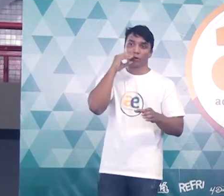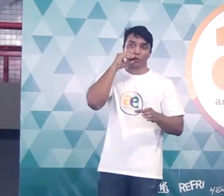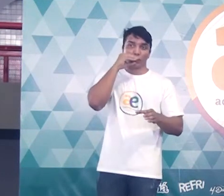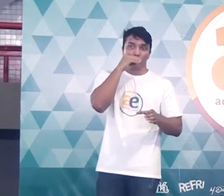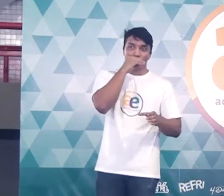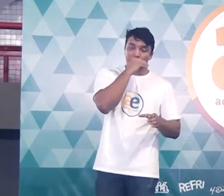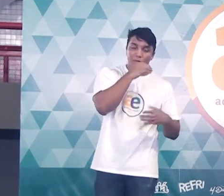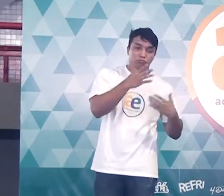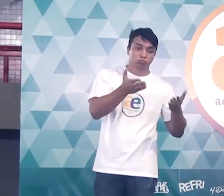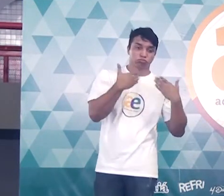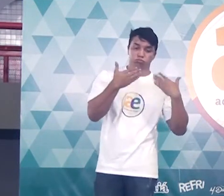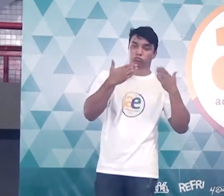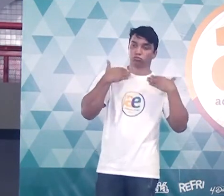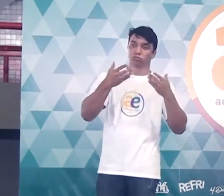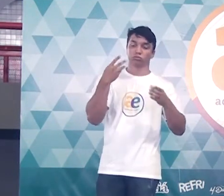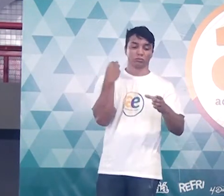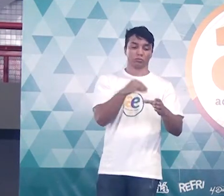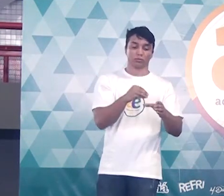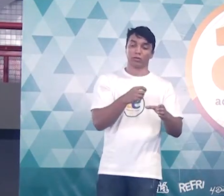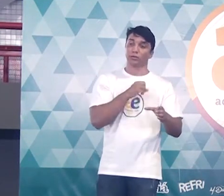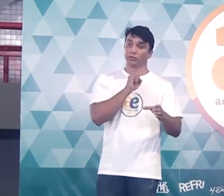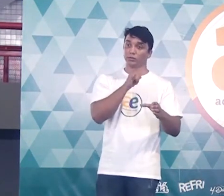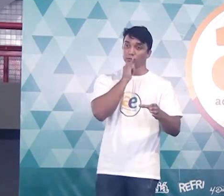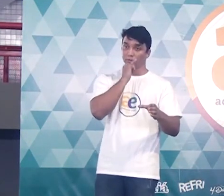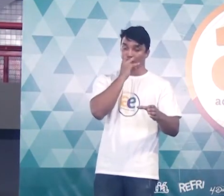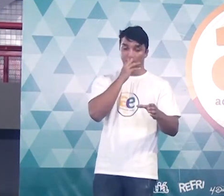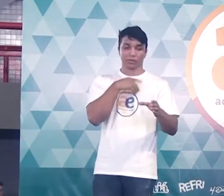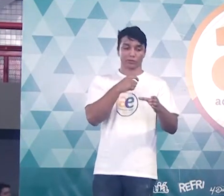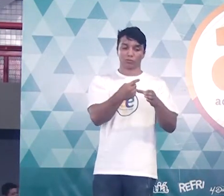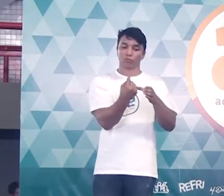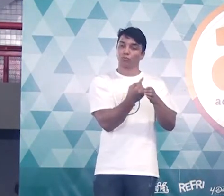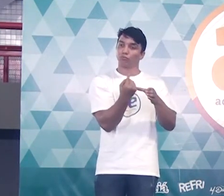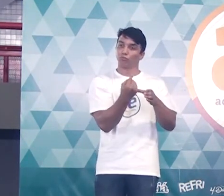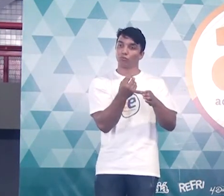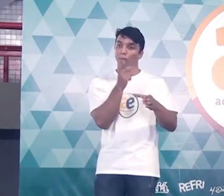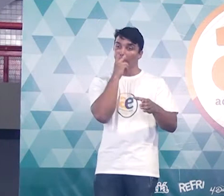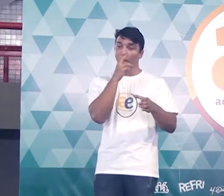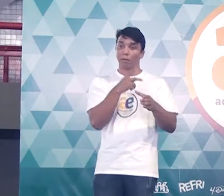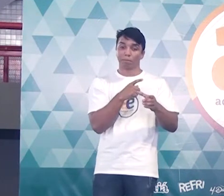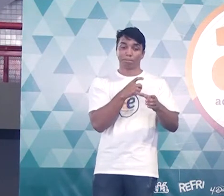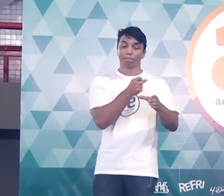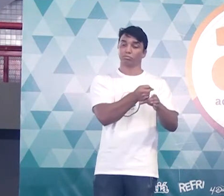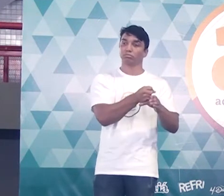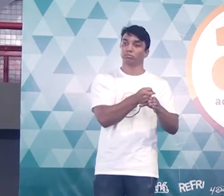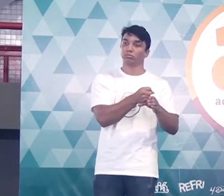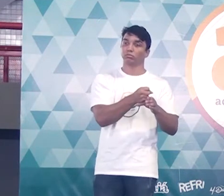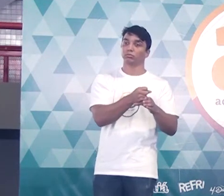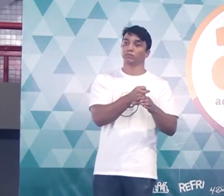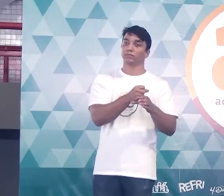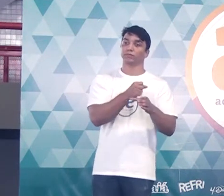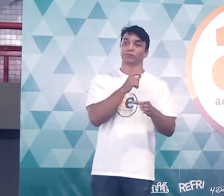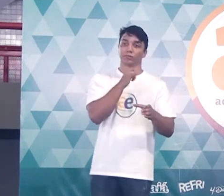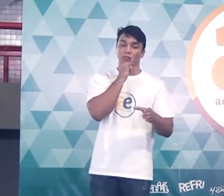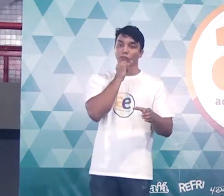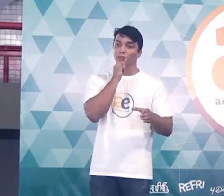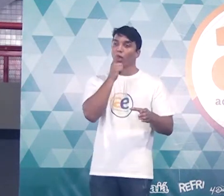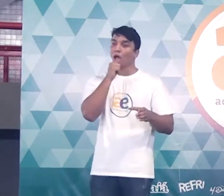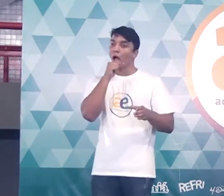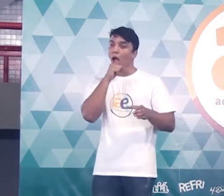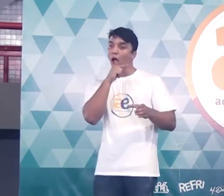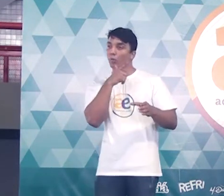esquenta muito e que se ela vedar aquela saidinha, né? Aí é perigo. Quando você coloca debaixo